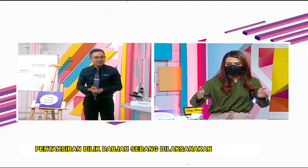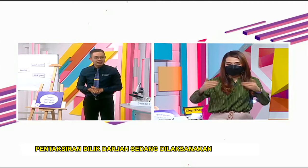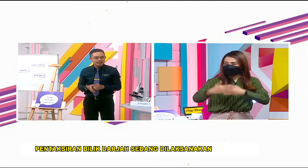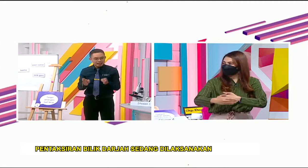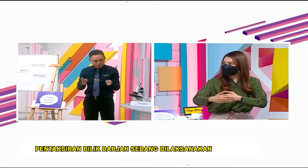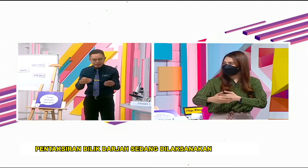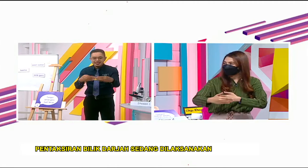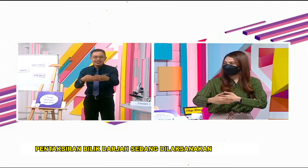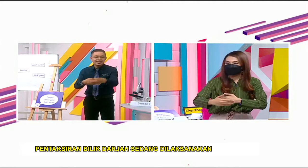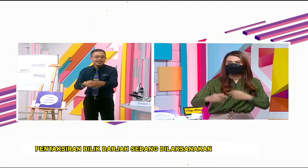bilik. Bilik.